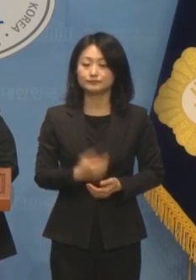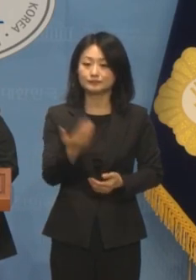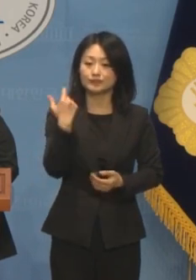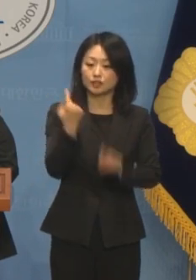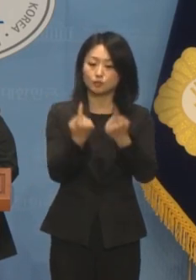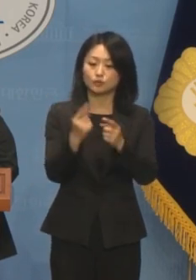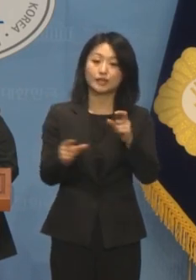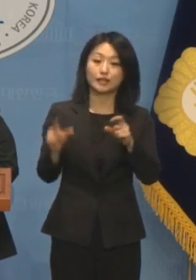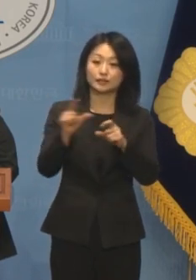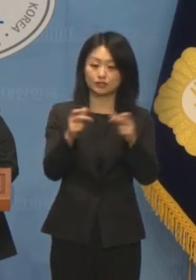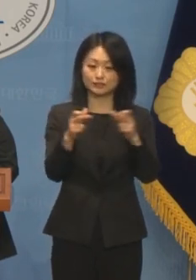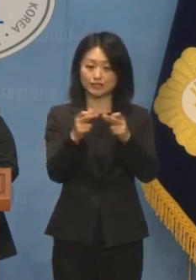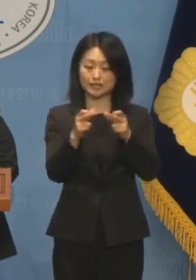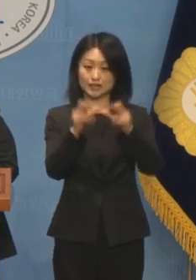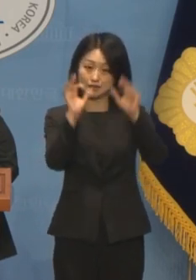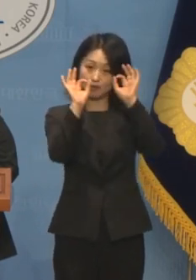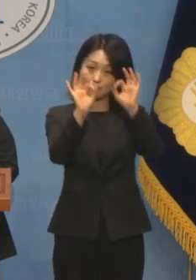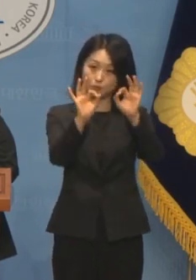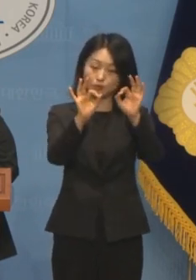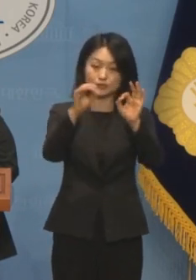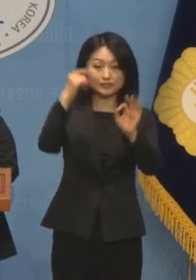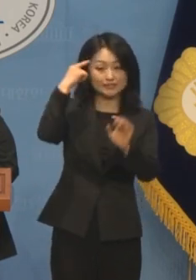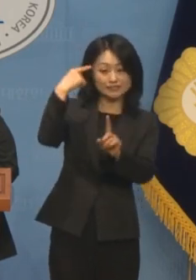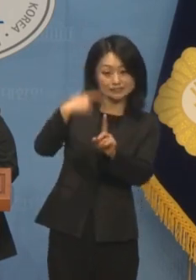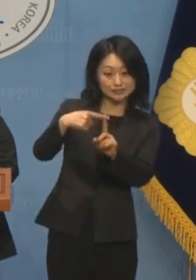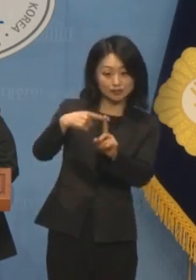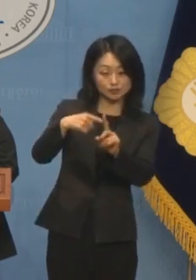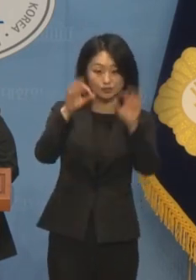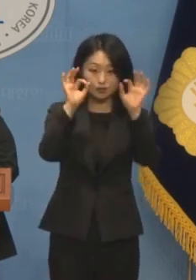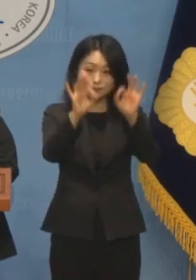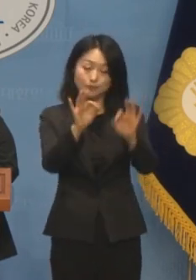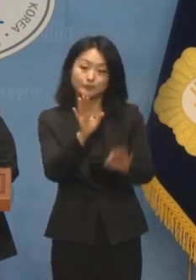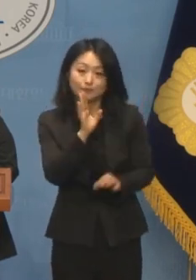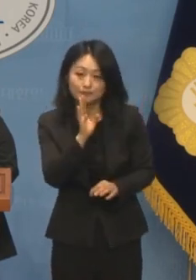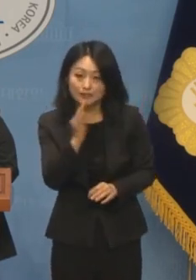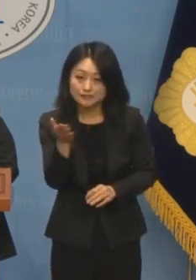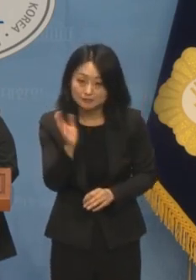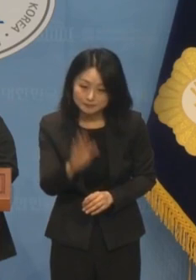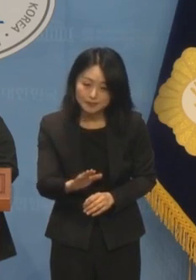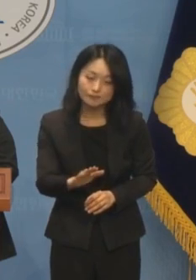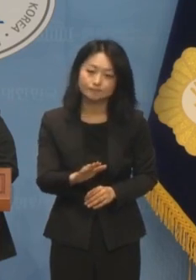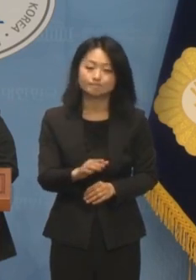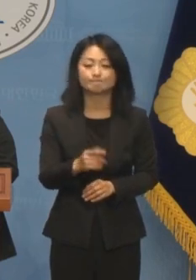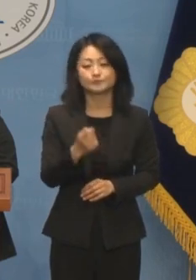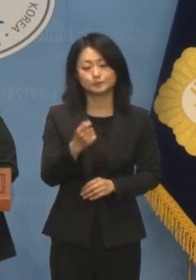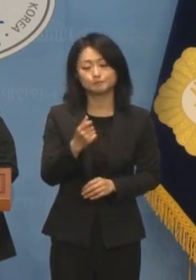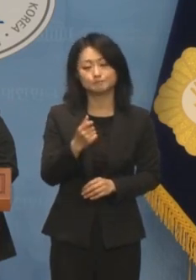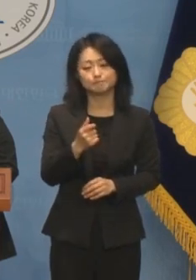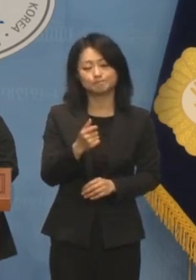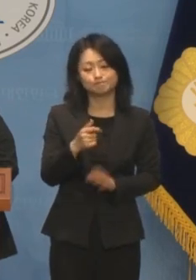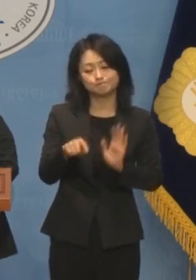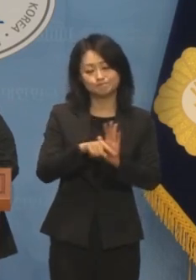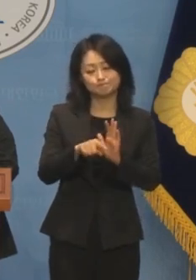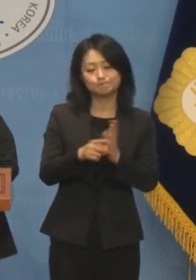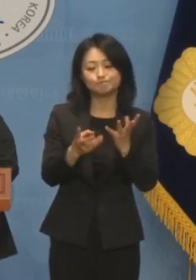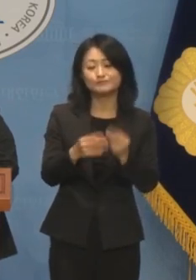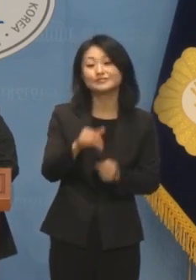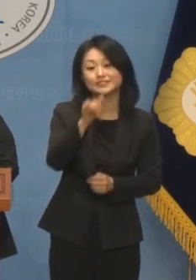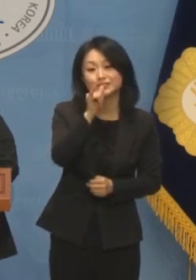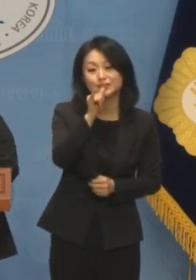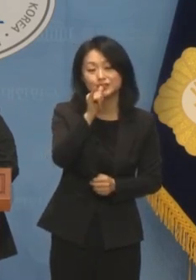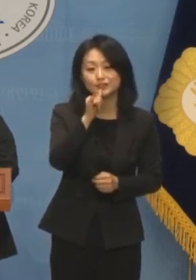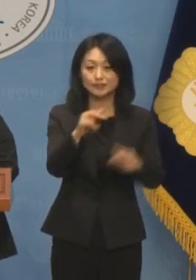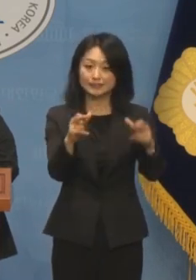이전보다 장애인을 바라보는 시선이 긍정적으로 변했다고 하지만 여전히 부족합니다.